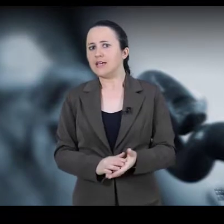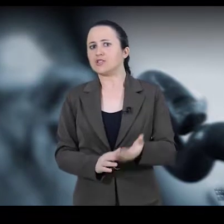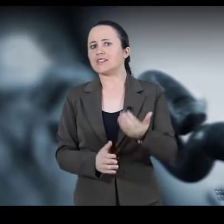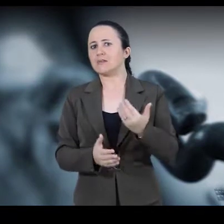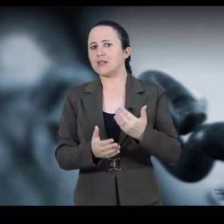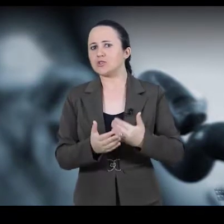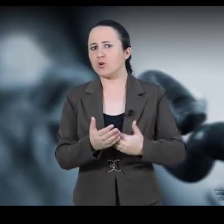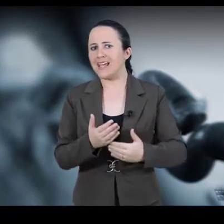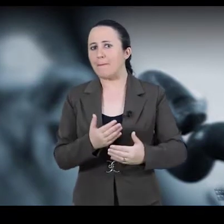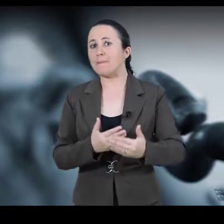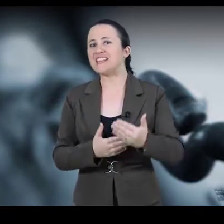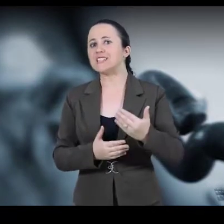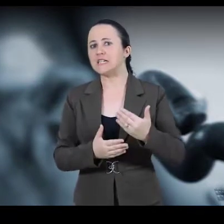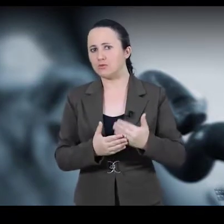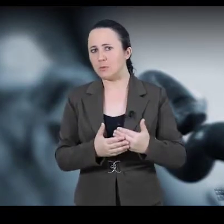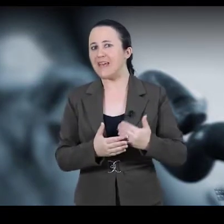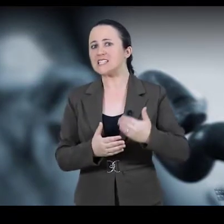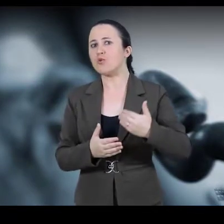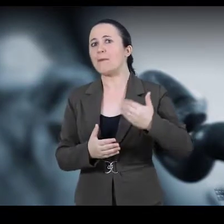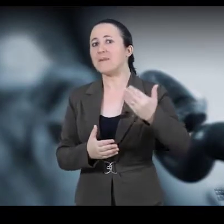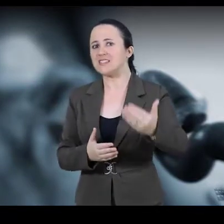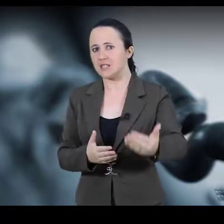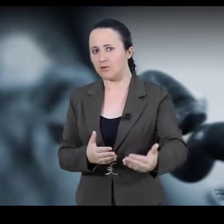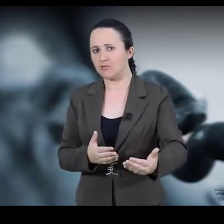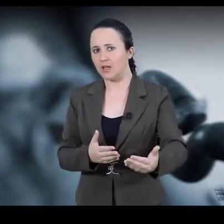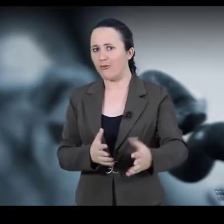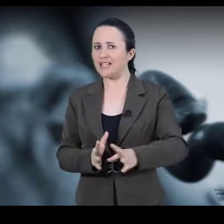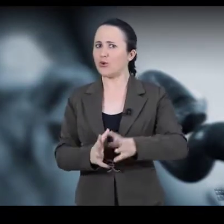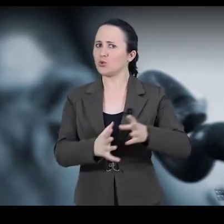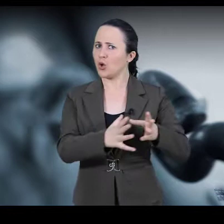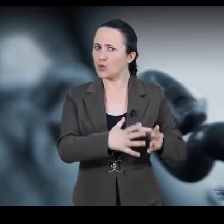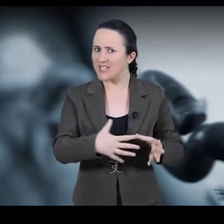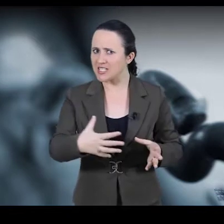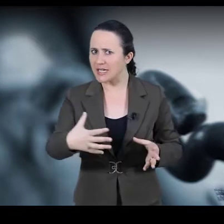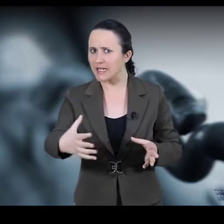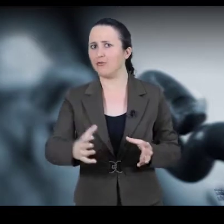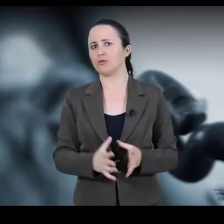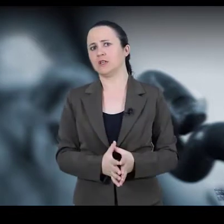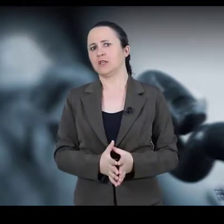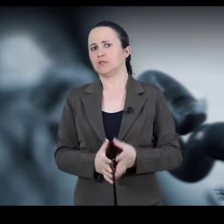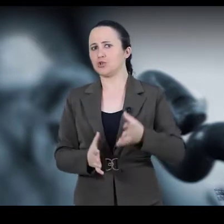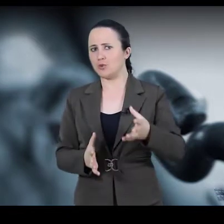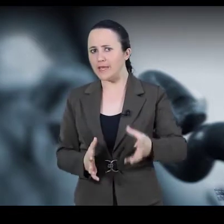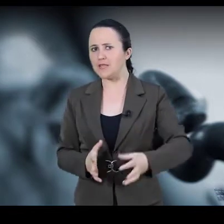já se pensou que a prisão, mesmo a prisão, feita com todo esse crivo do juiz,